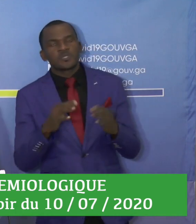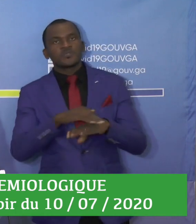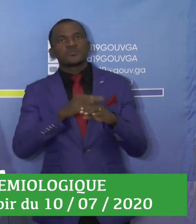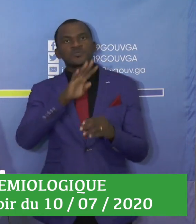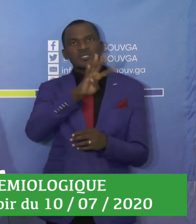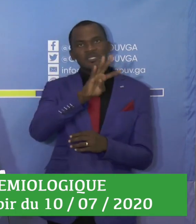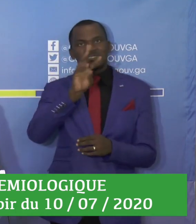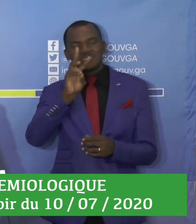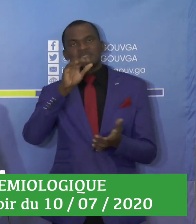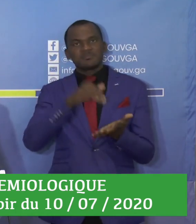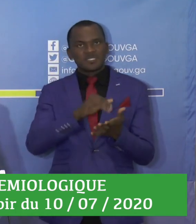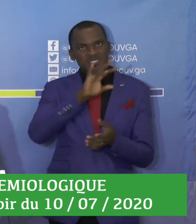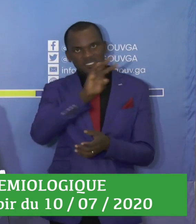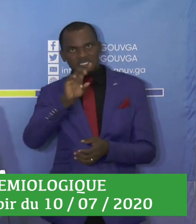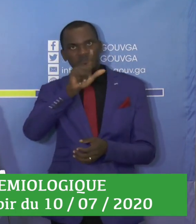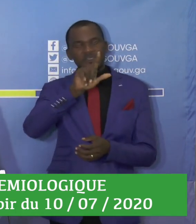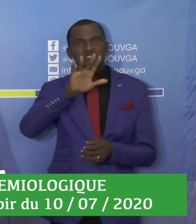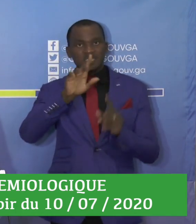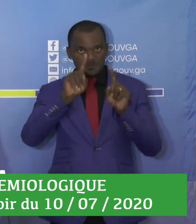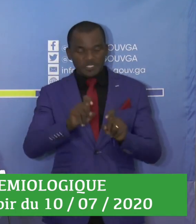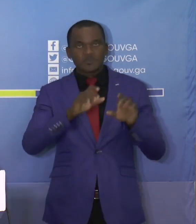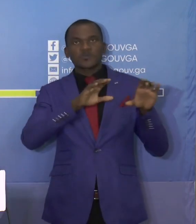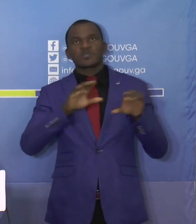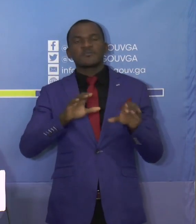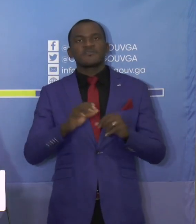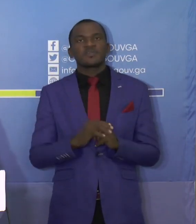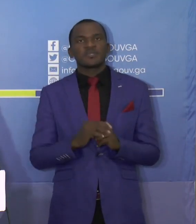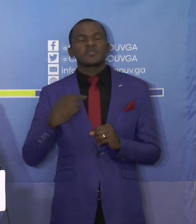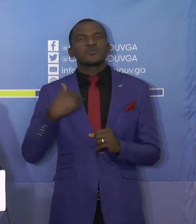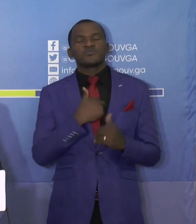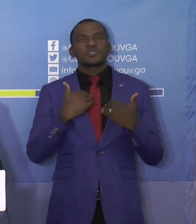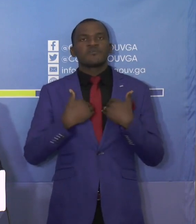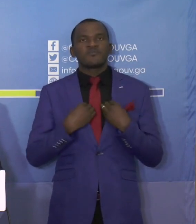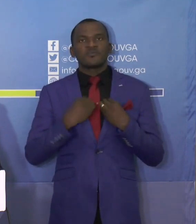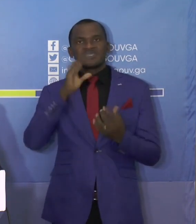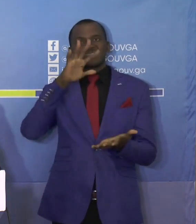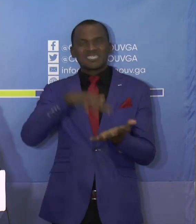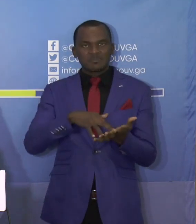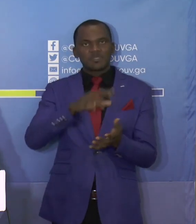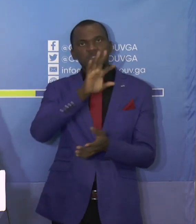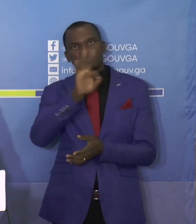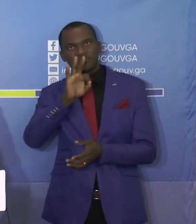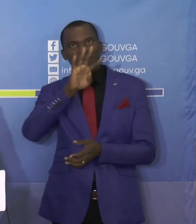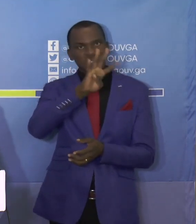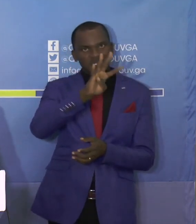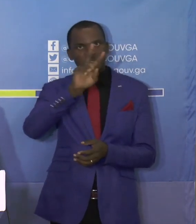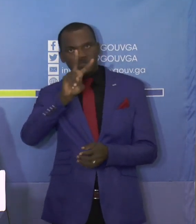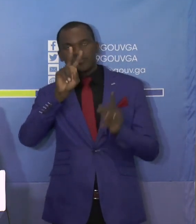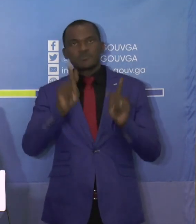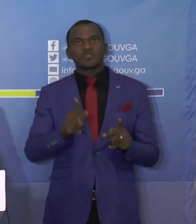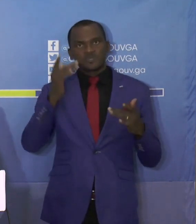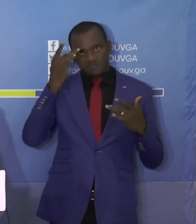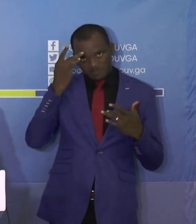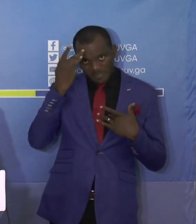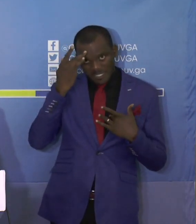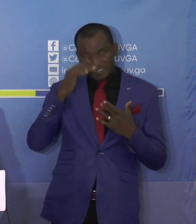les 46 725 prélèvements effectués, nous avons 5 942 cas positifs,